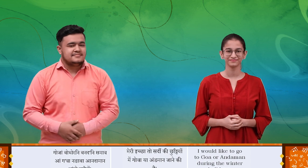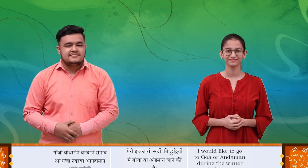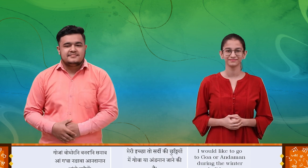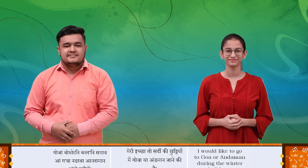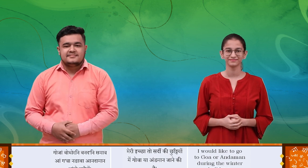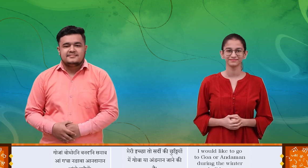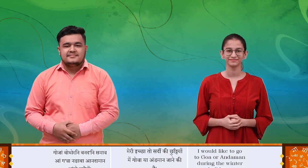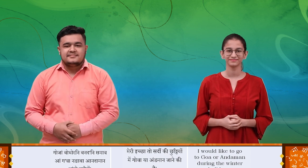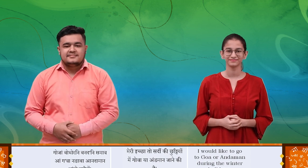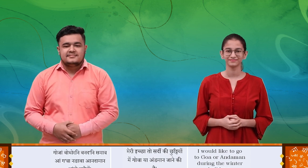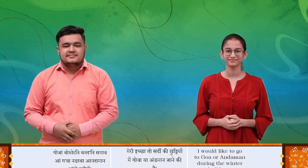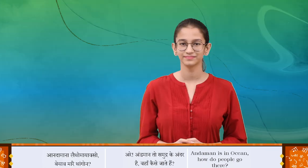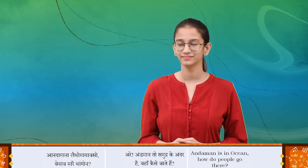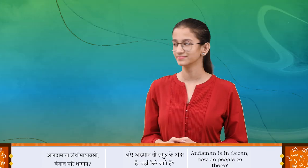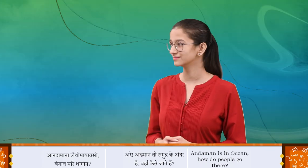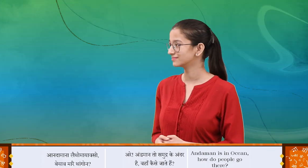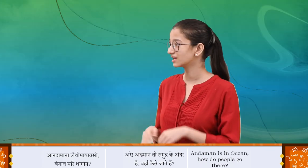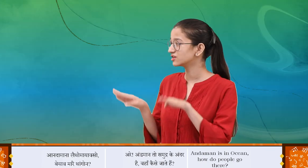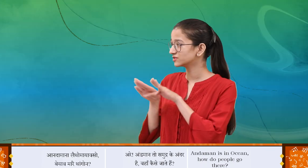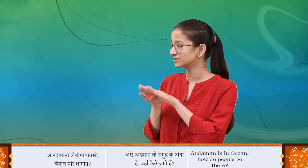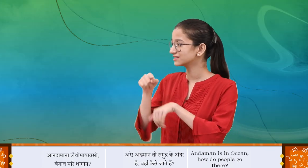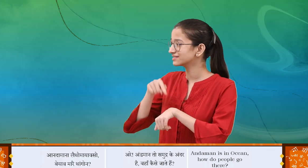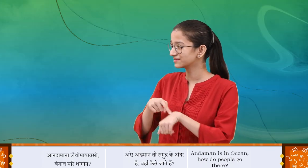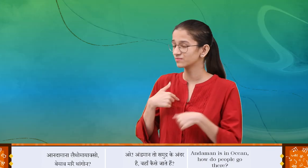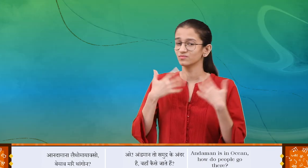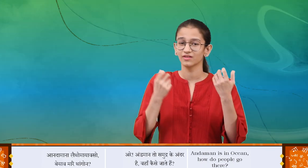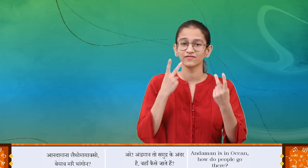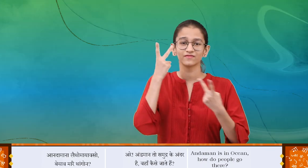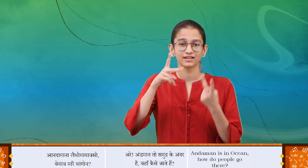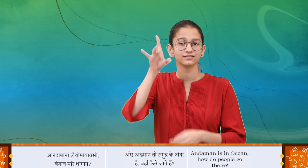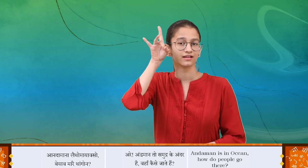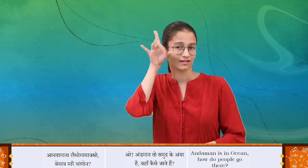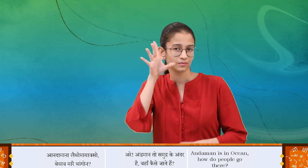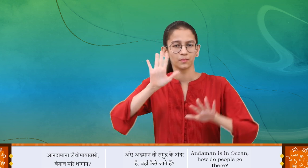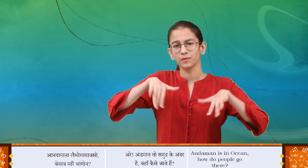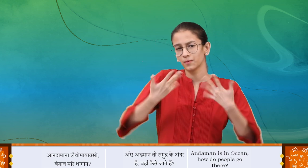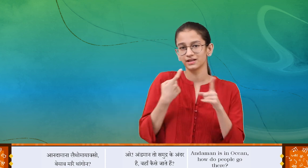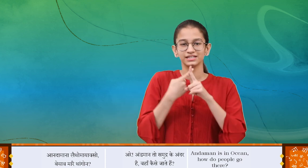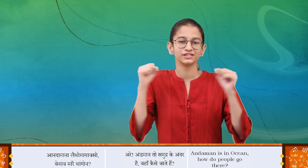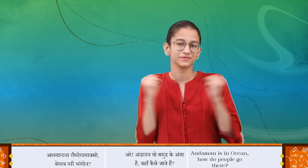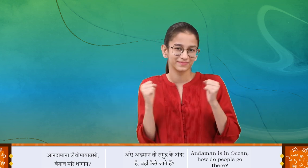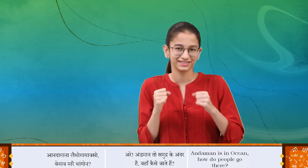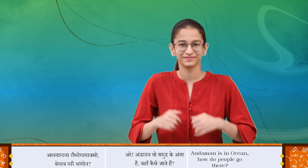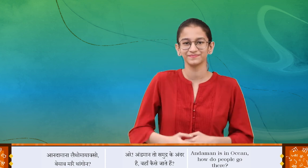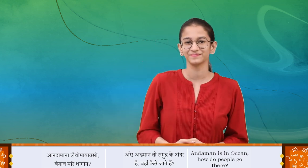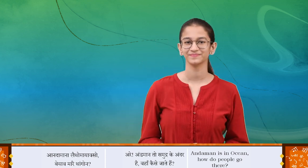आन्डामान थांनो लुबैदों। आन्डामाना लैथोमायावसो बेहाय मारै थांगोन